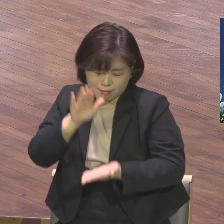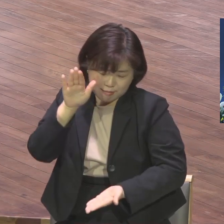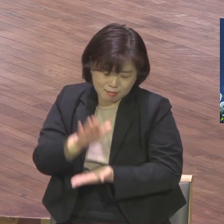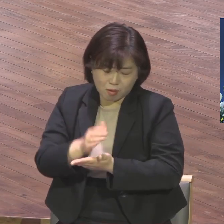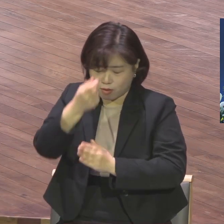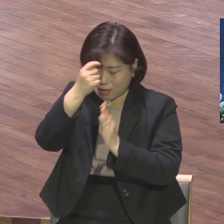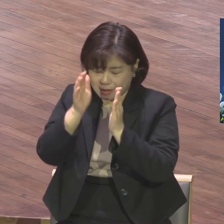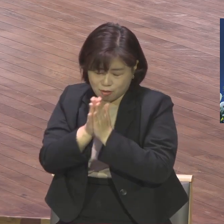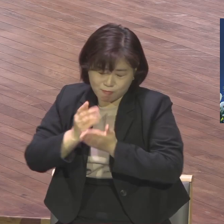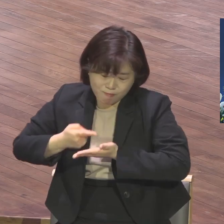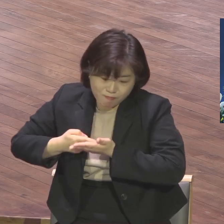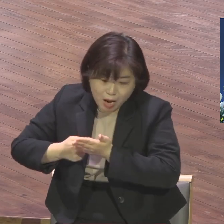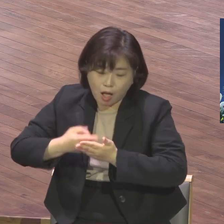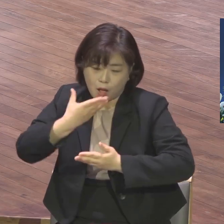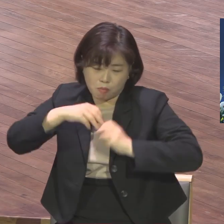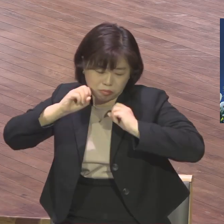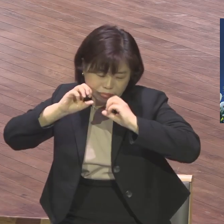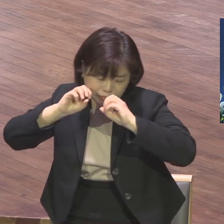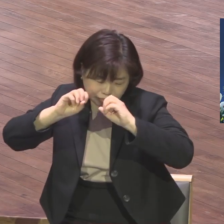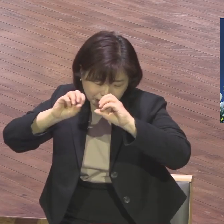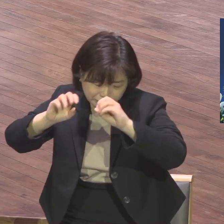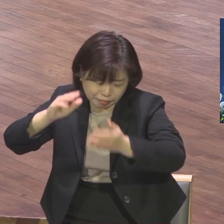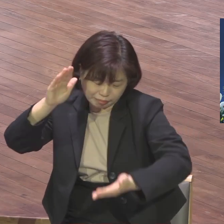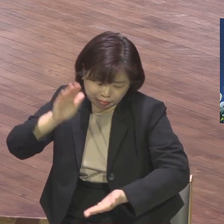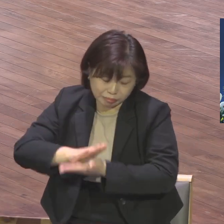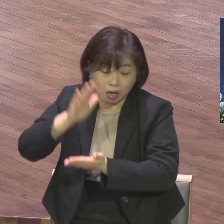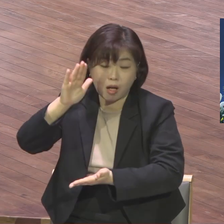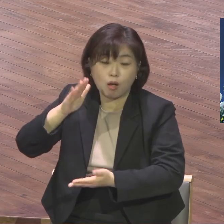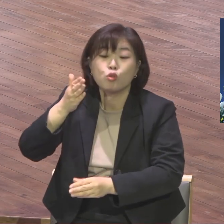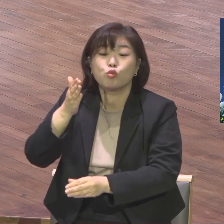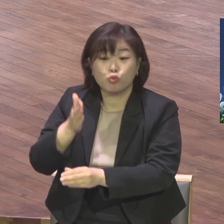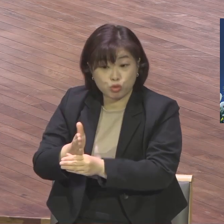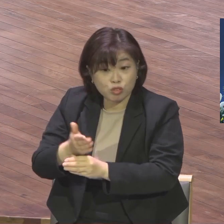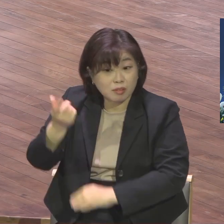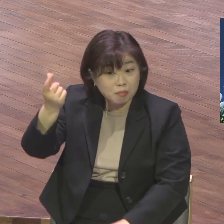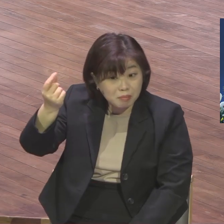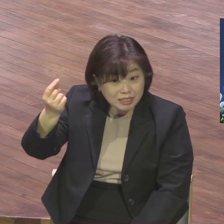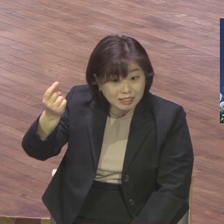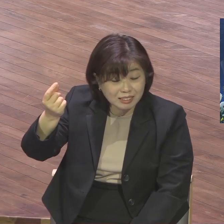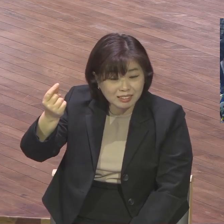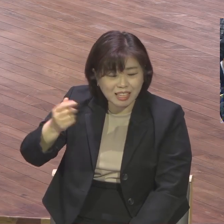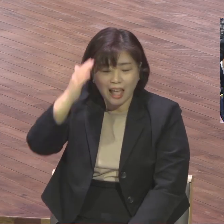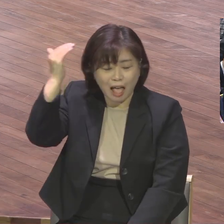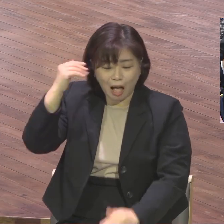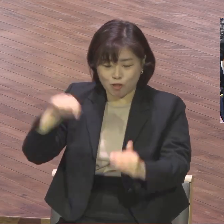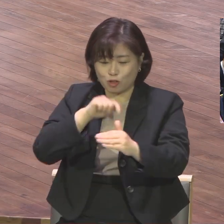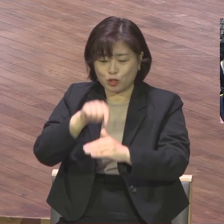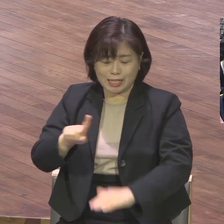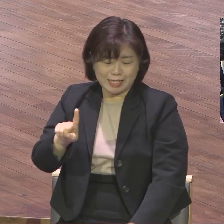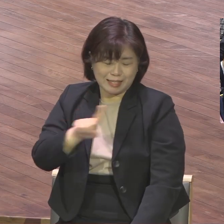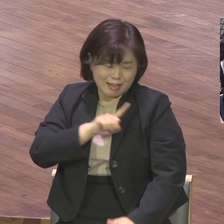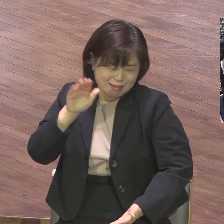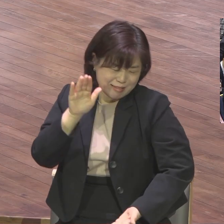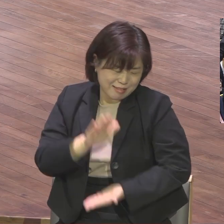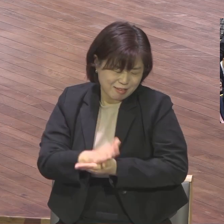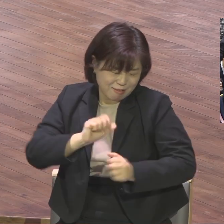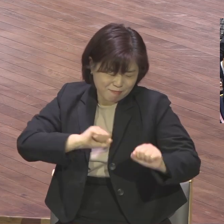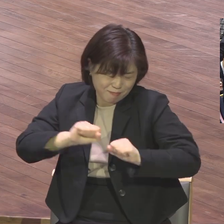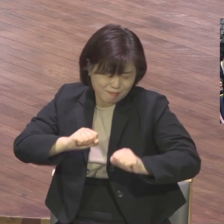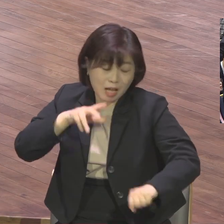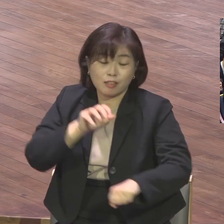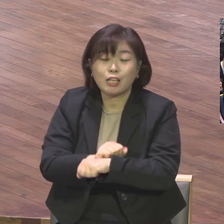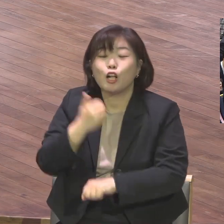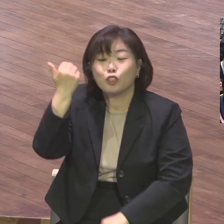한국 중에서도 우리 개교단이 오직 예수와 그리스도 외치는 교회 중에서 대표적인 예언교회. 네. 우리가 잘났어가